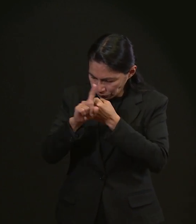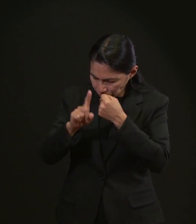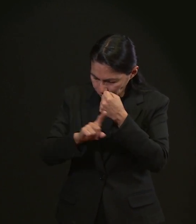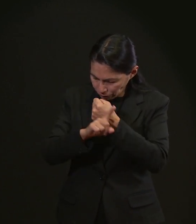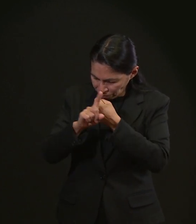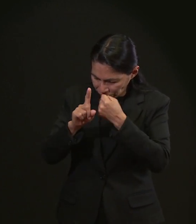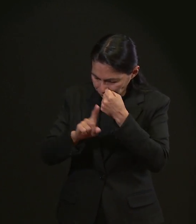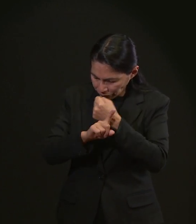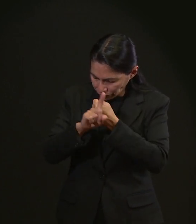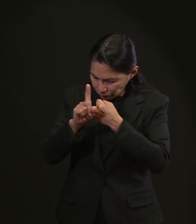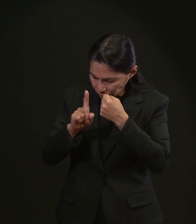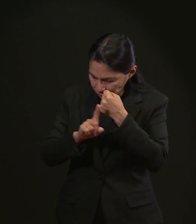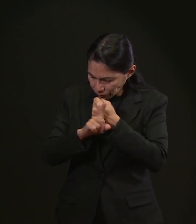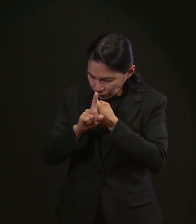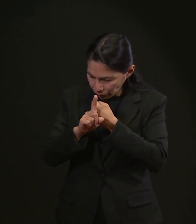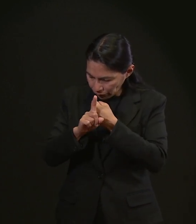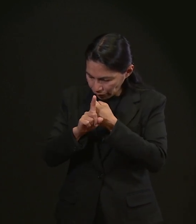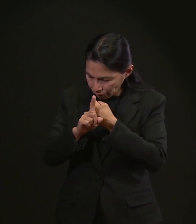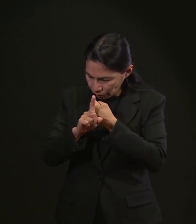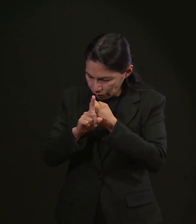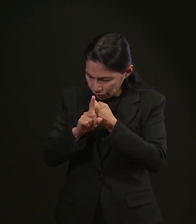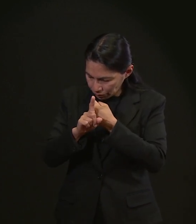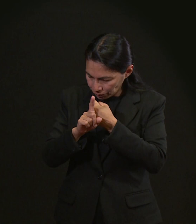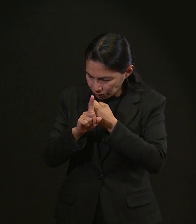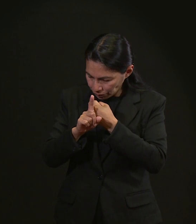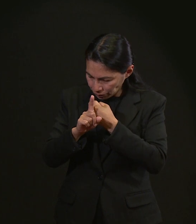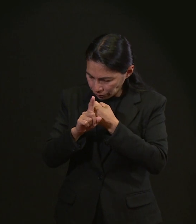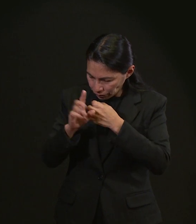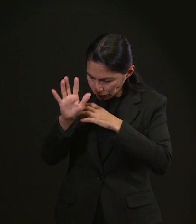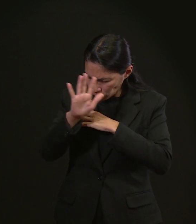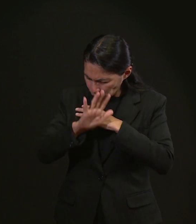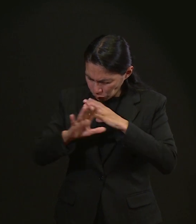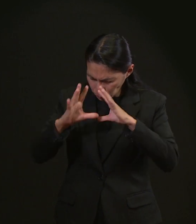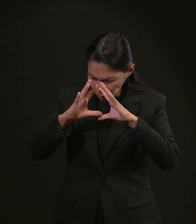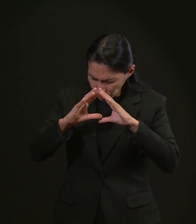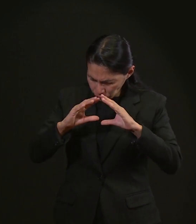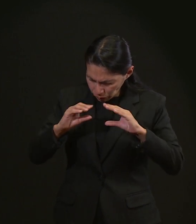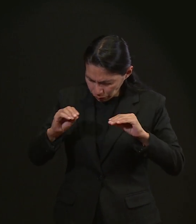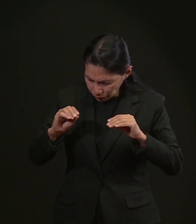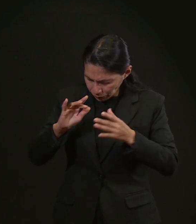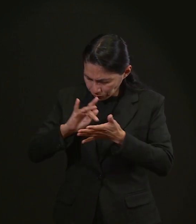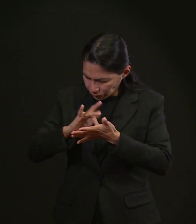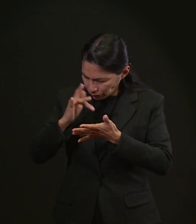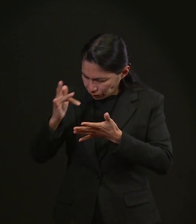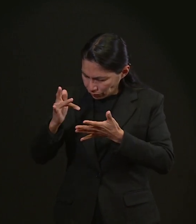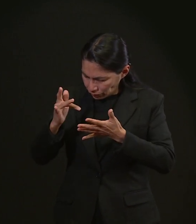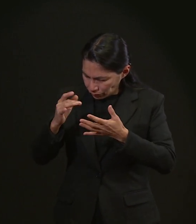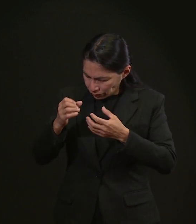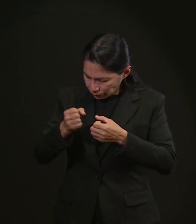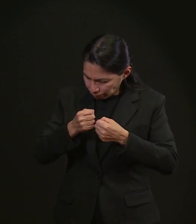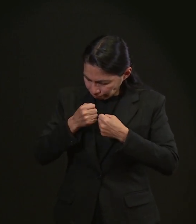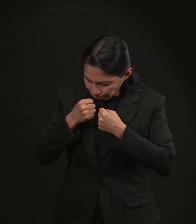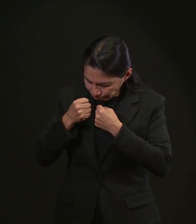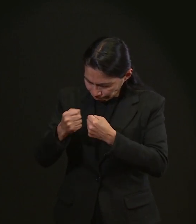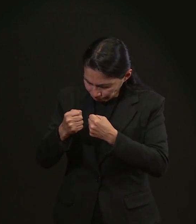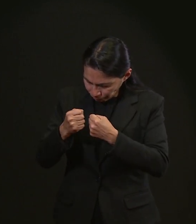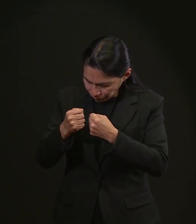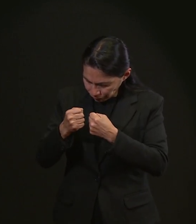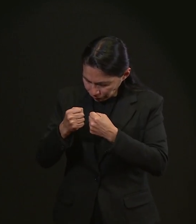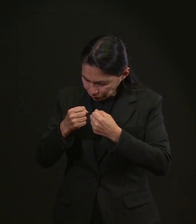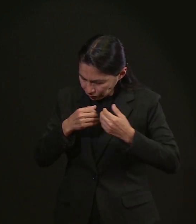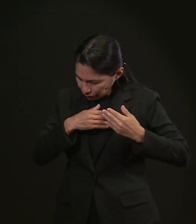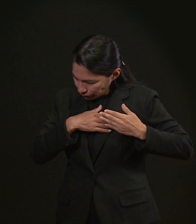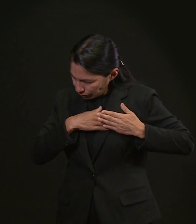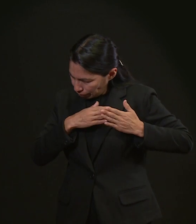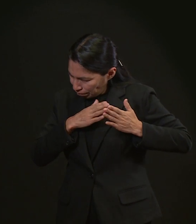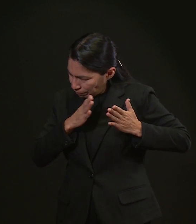estas personas y que tú has obrado también estamos seguros gracias por esa seguridad que nos das